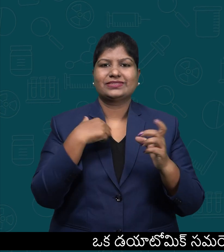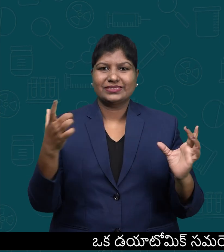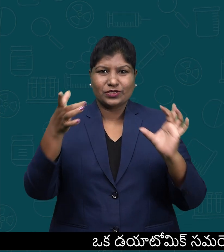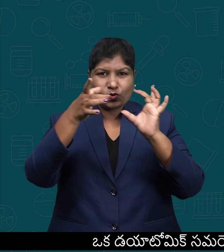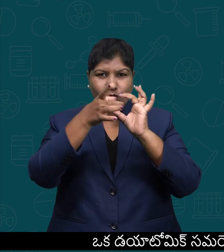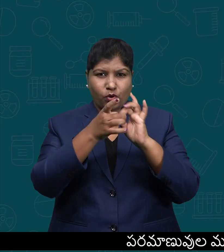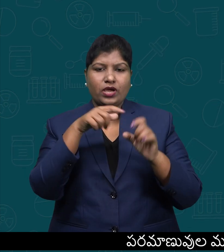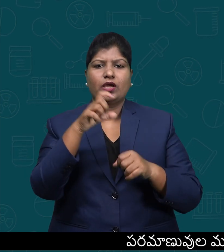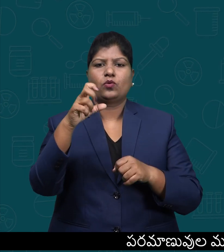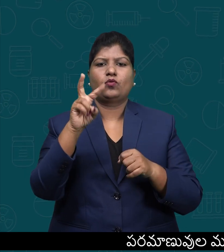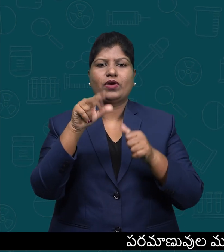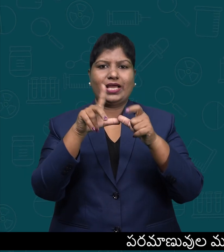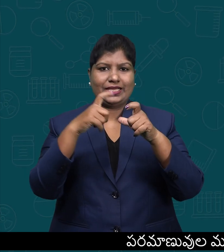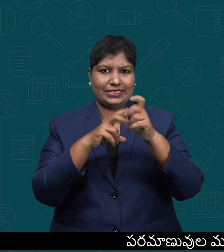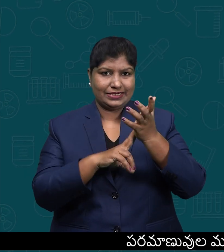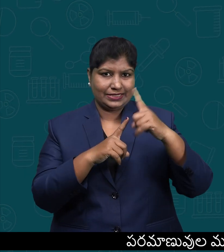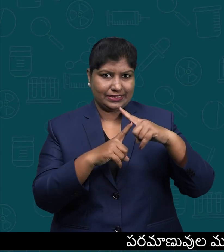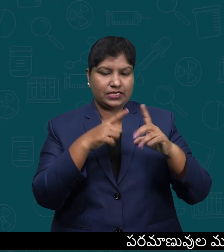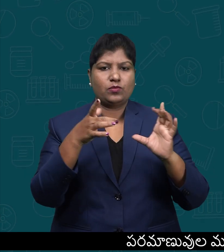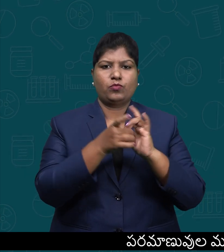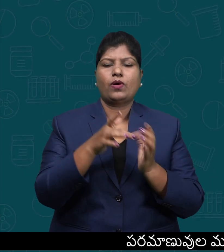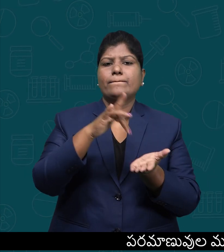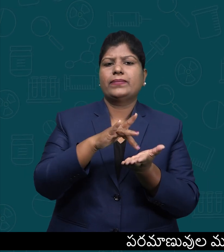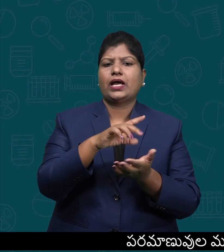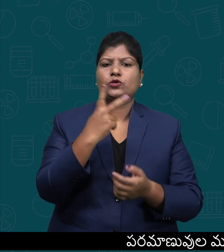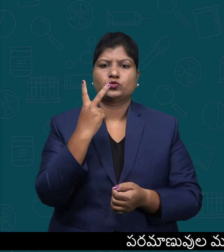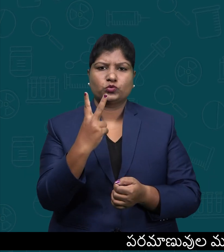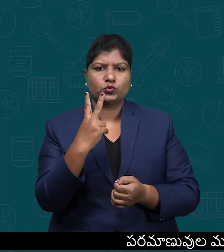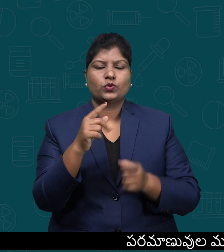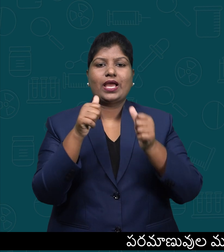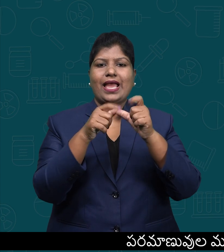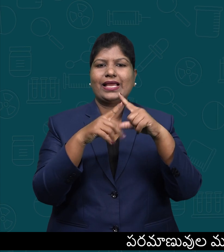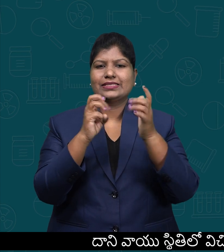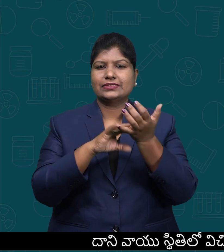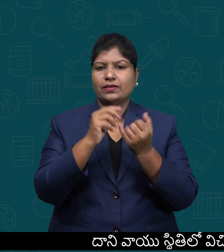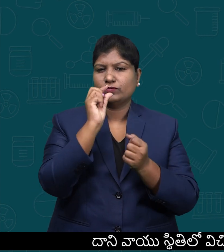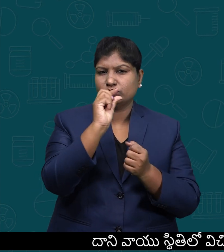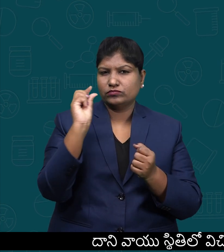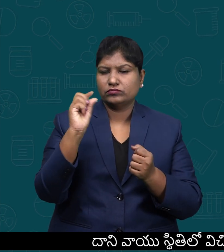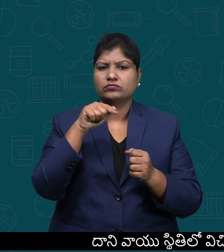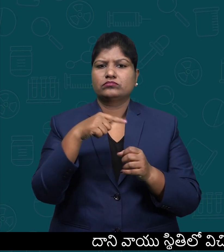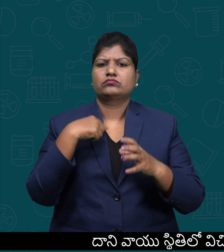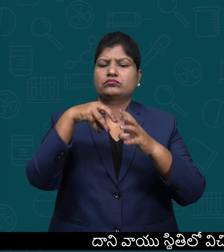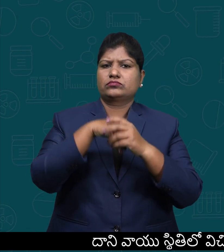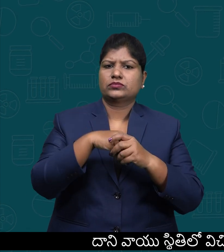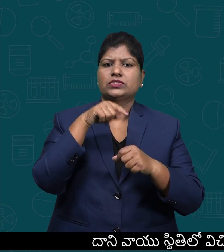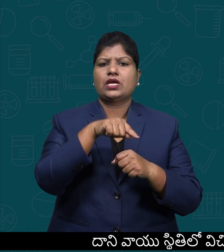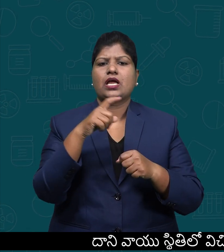యొక్క రెండు పరమాణువుల మధ్య సమయోజనీయ బంధాన్ని దాని వాయు స్థితిలో విచ్ఛిన్నం